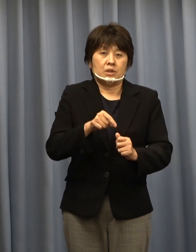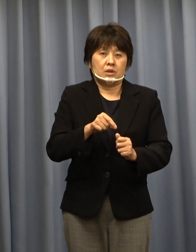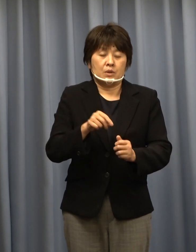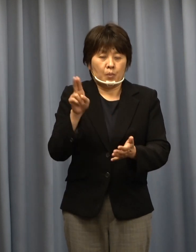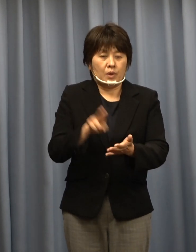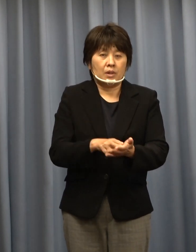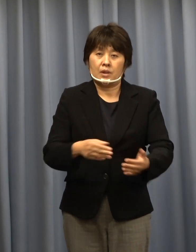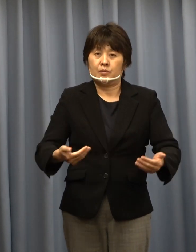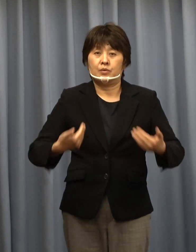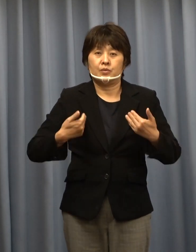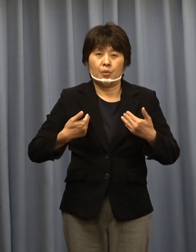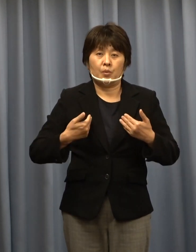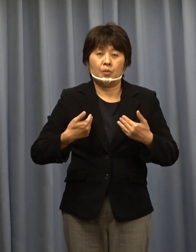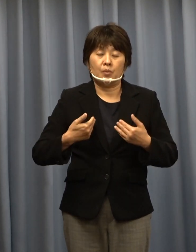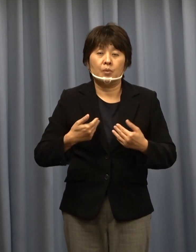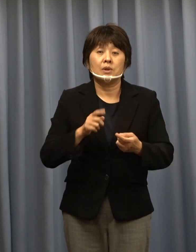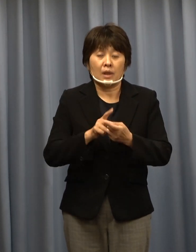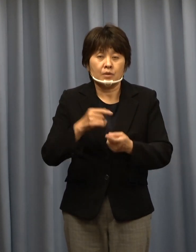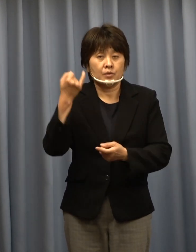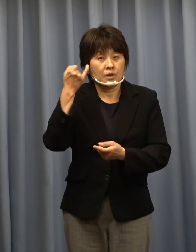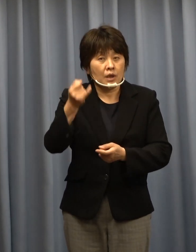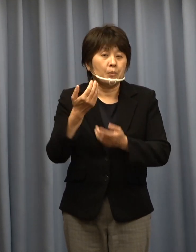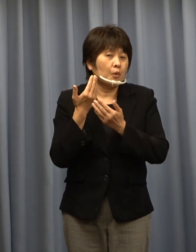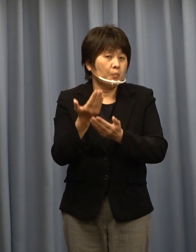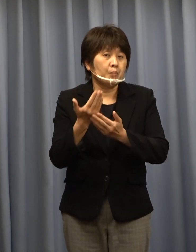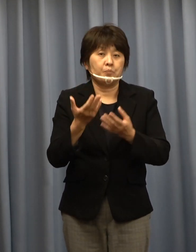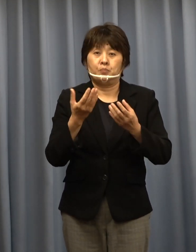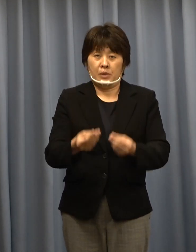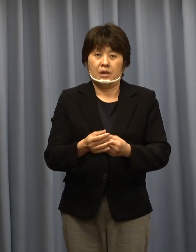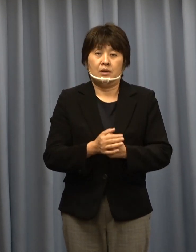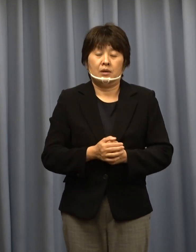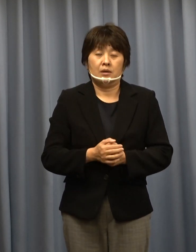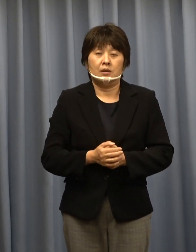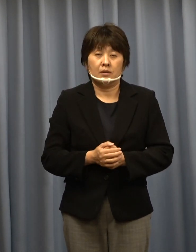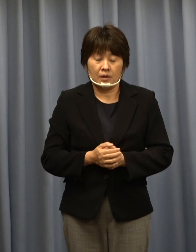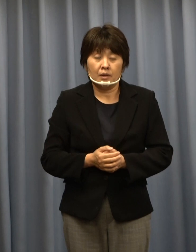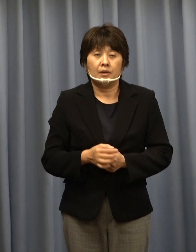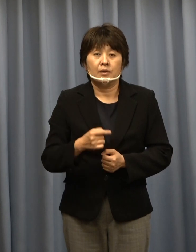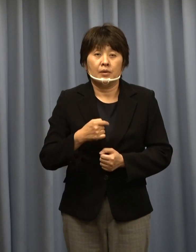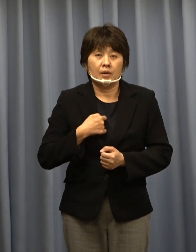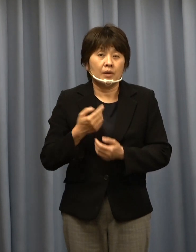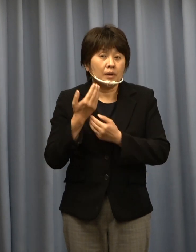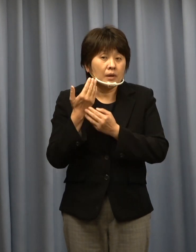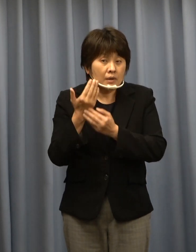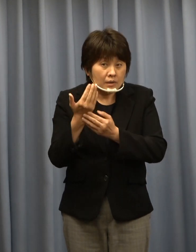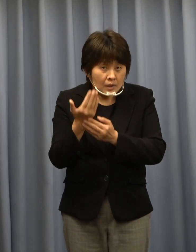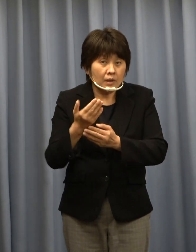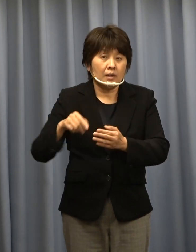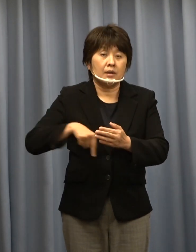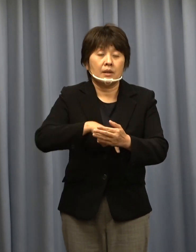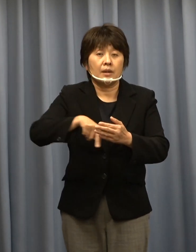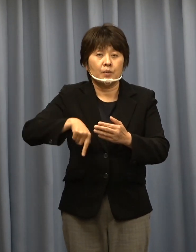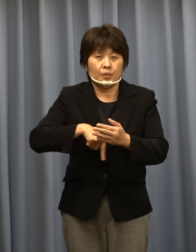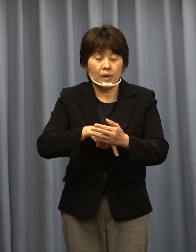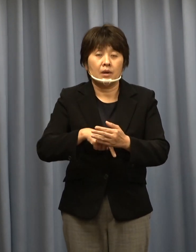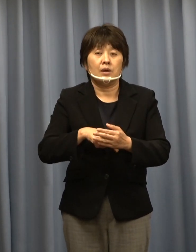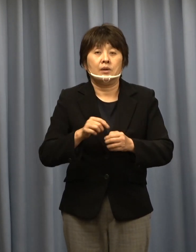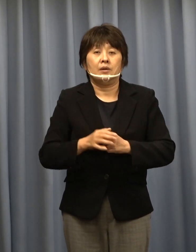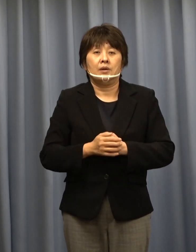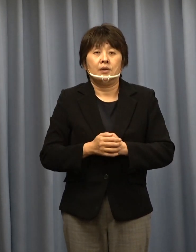こについてのご意見もいただきました。なお我々の方から諮問をしたことにつきましては、ま